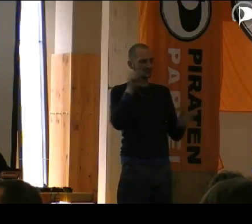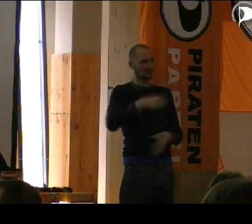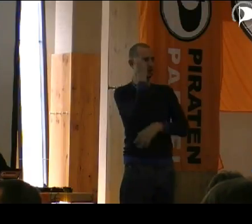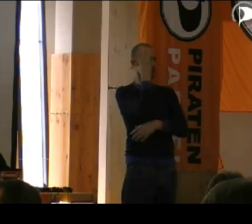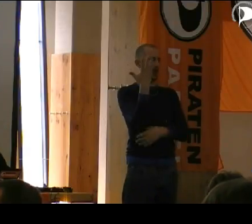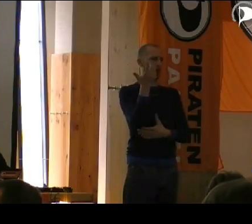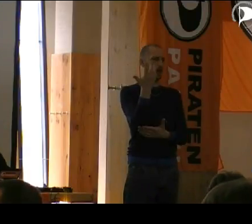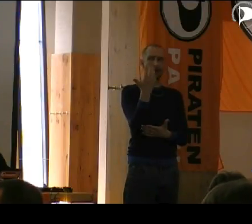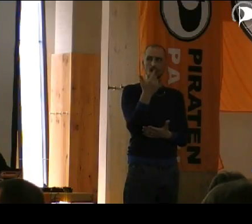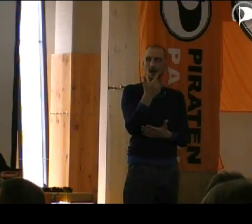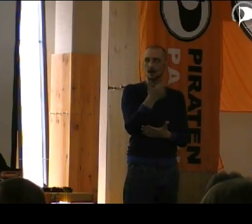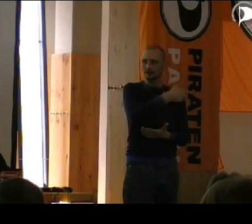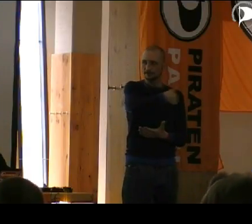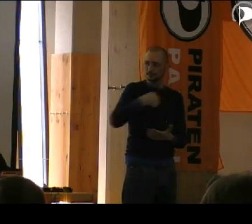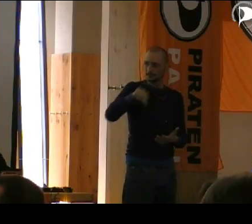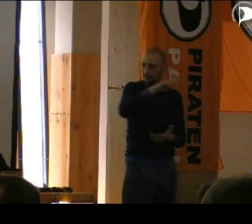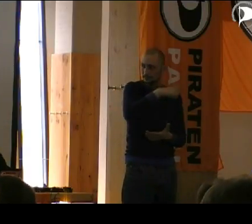persönlich ja